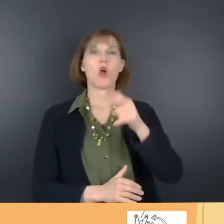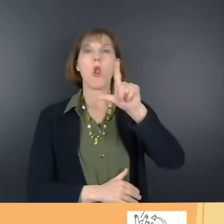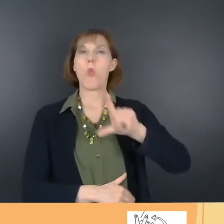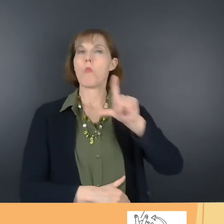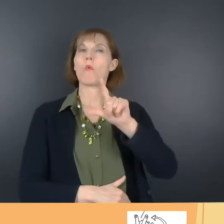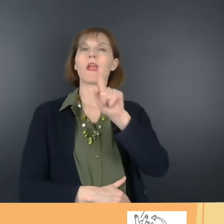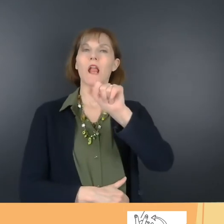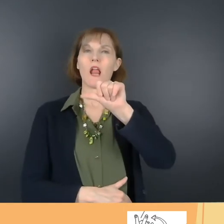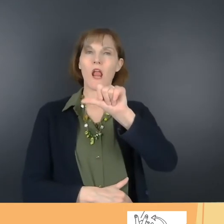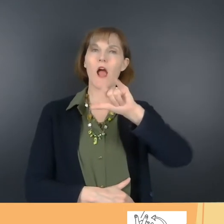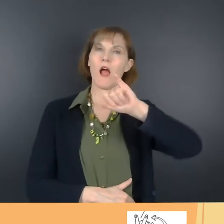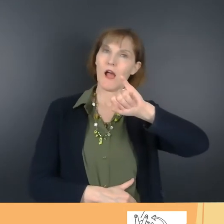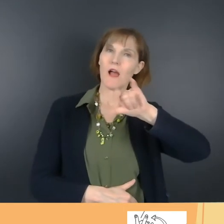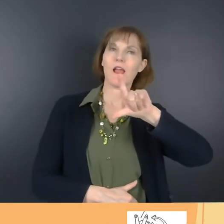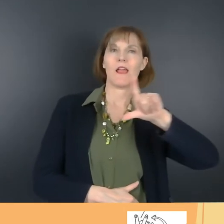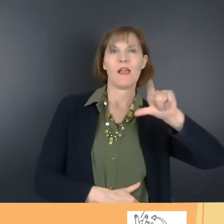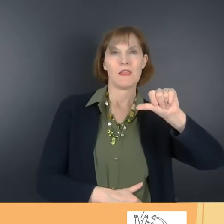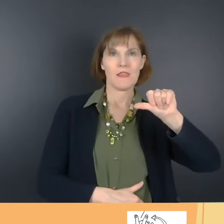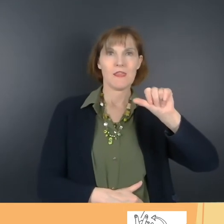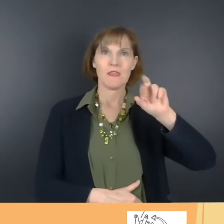Jean-Louis Gaillard, pasteur,